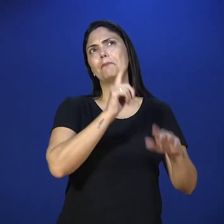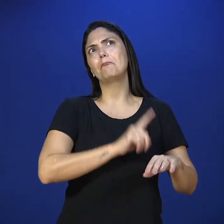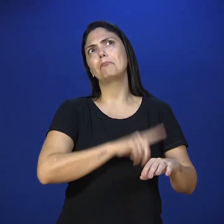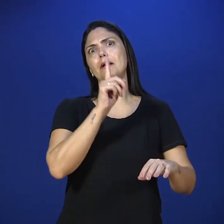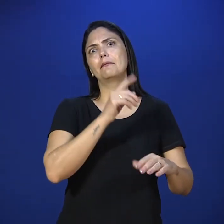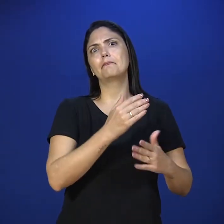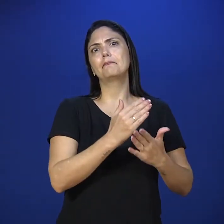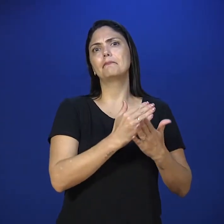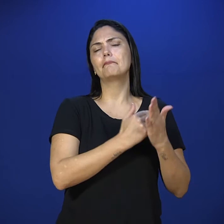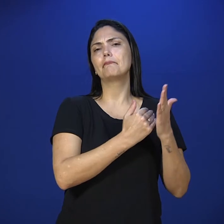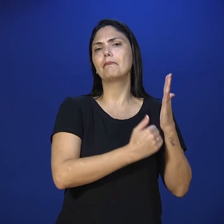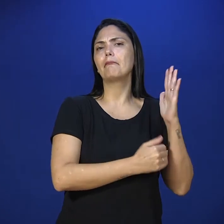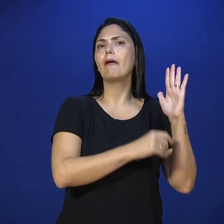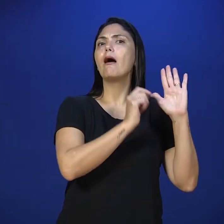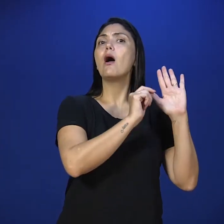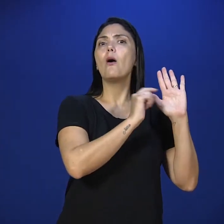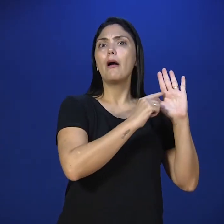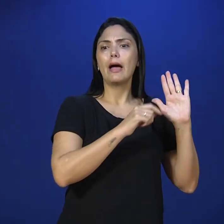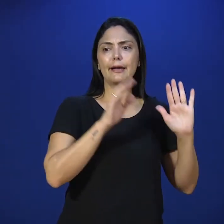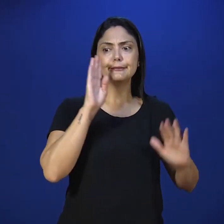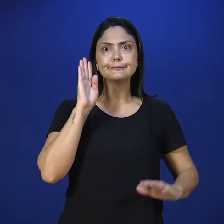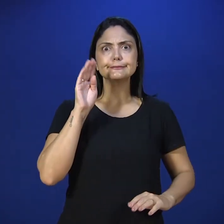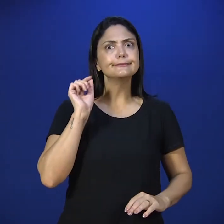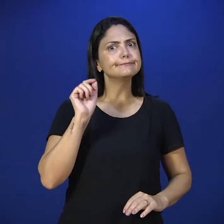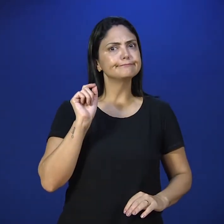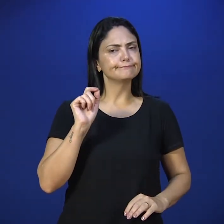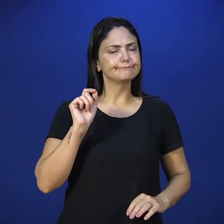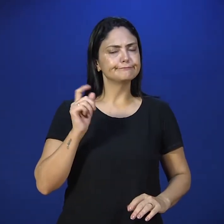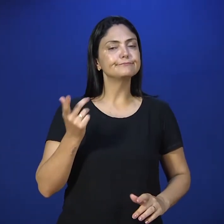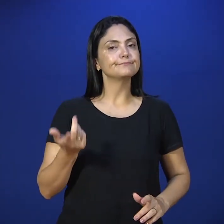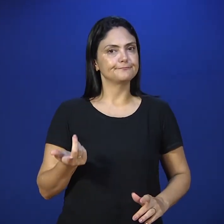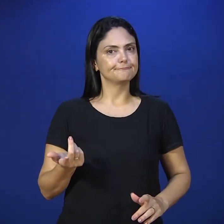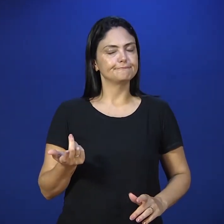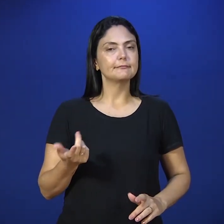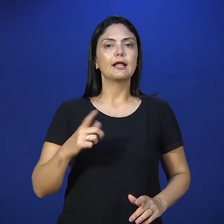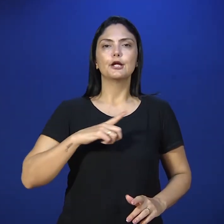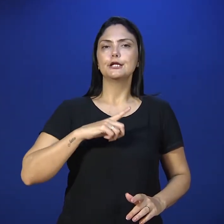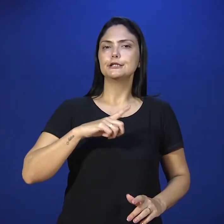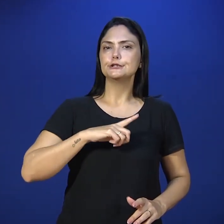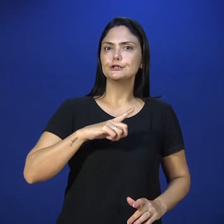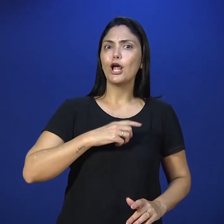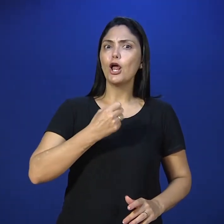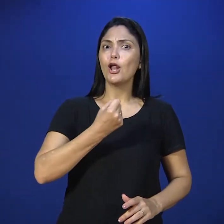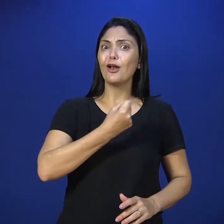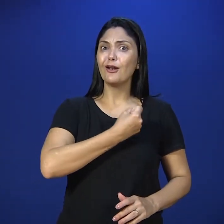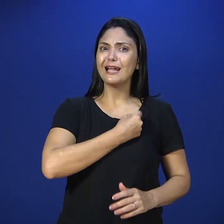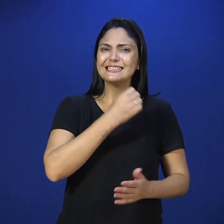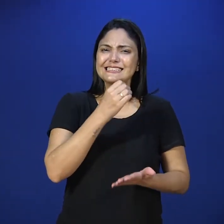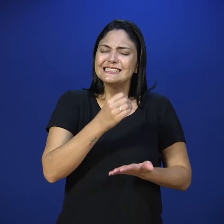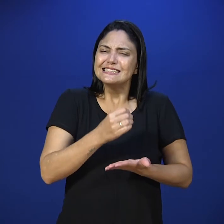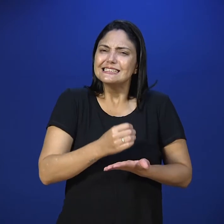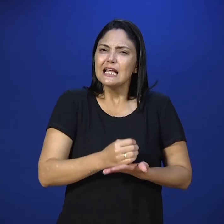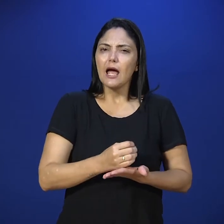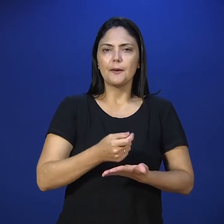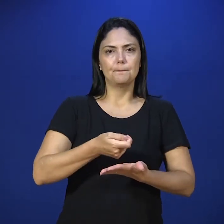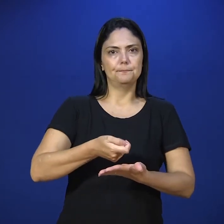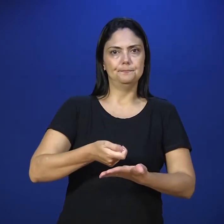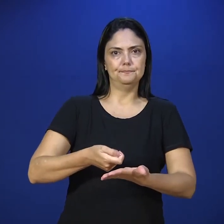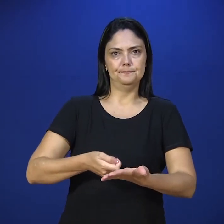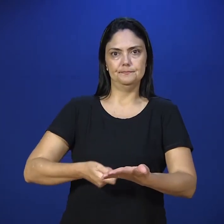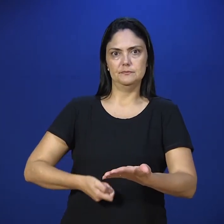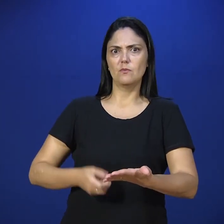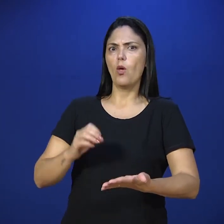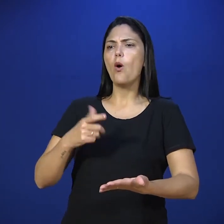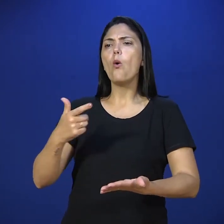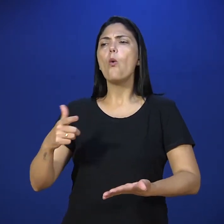do concurso o candidato que 4.1. obtiver nota 0 na prova de redação ou em qualquer